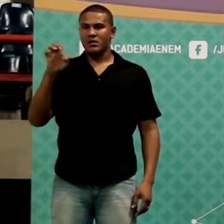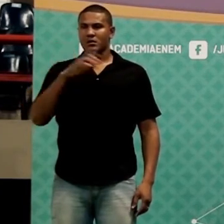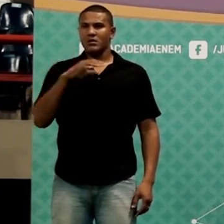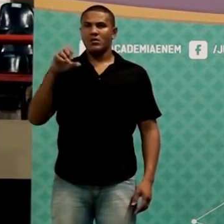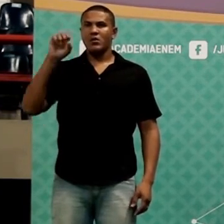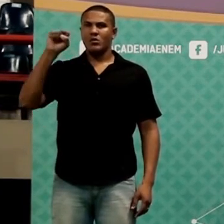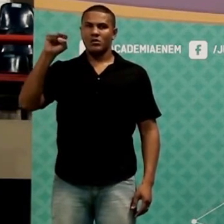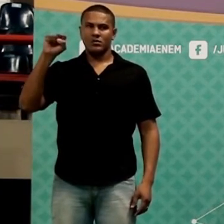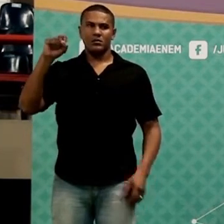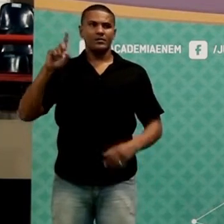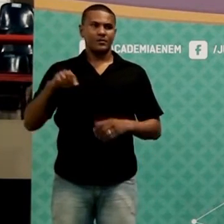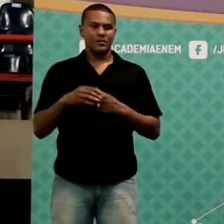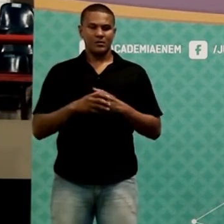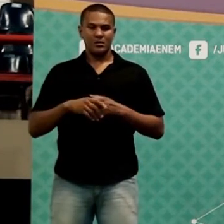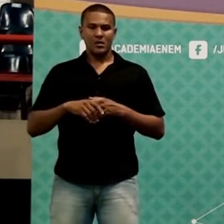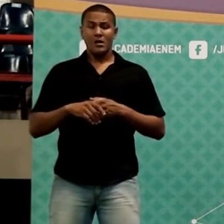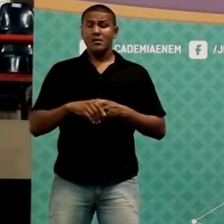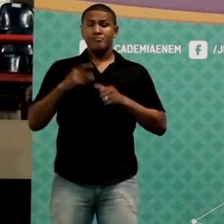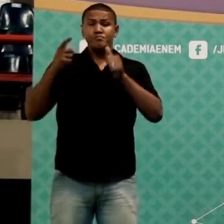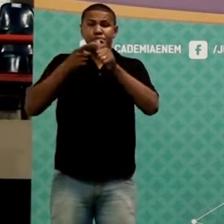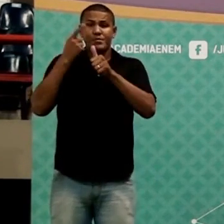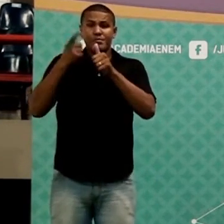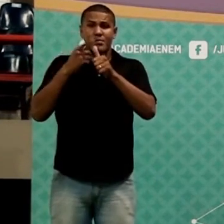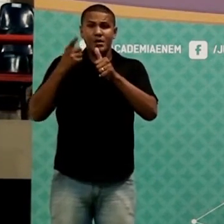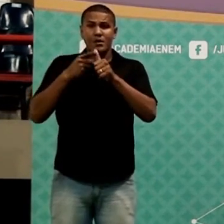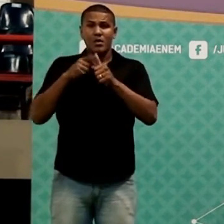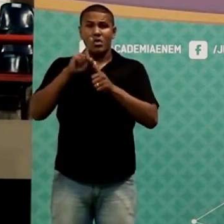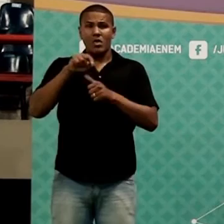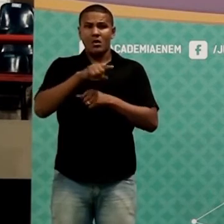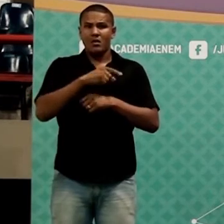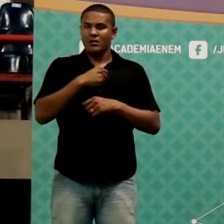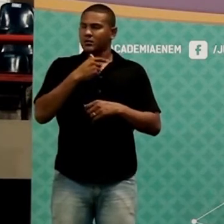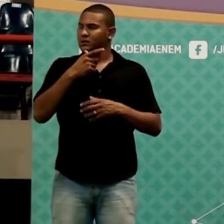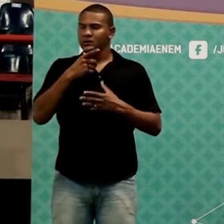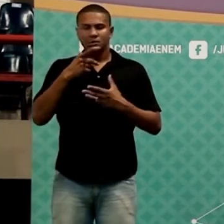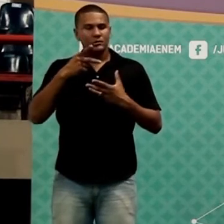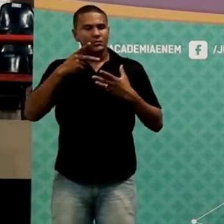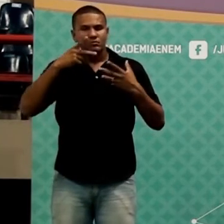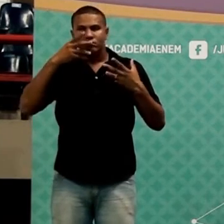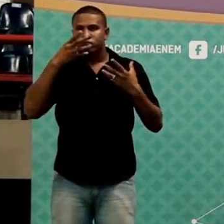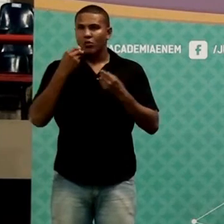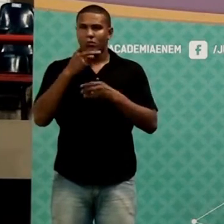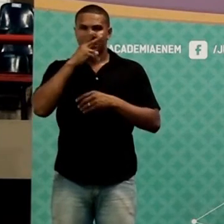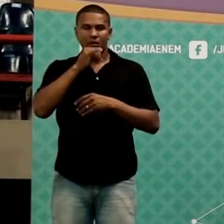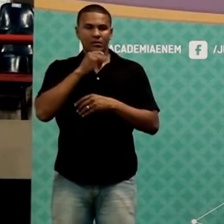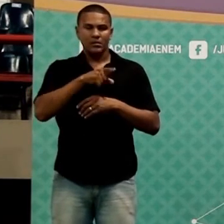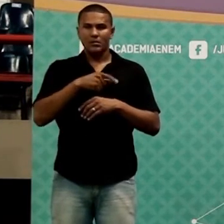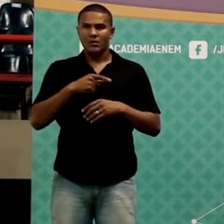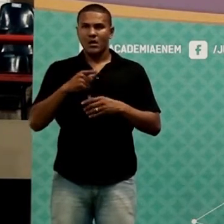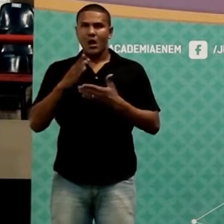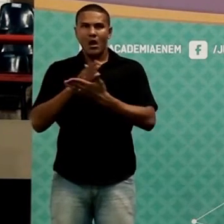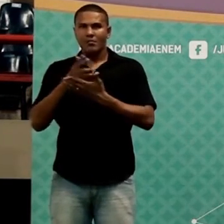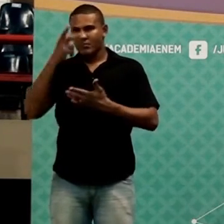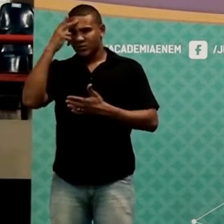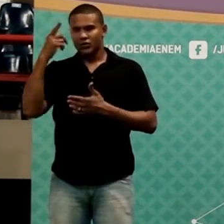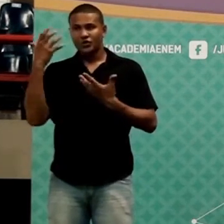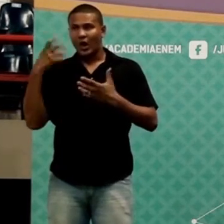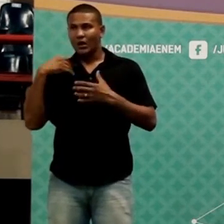extremamente ambicioso. Segundo, ele não é bem visto pela nobreza. Corria na boca miúda que a negada já estava se preparando para a morte